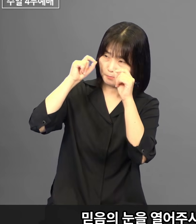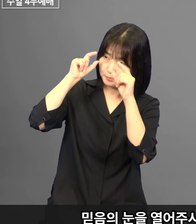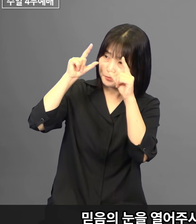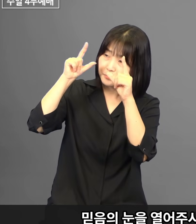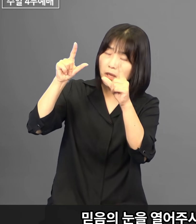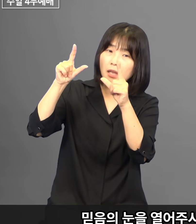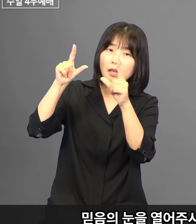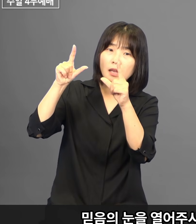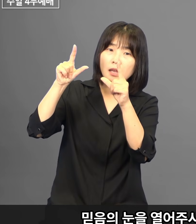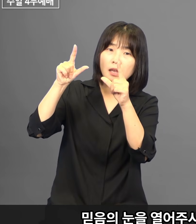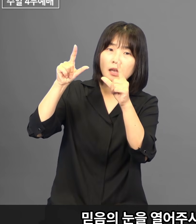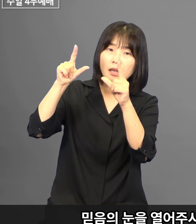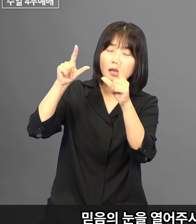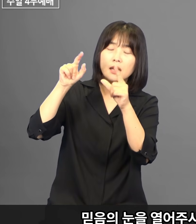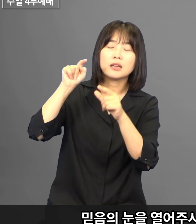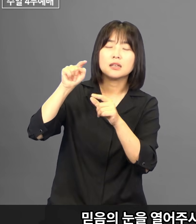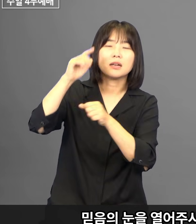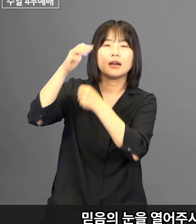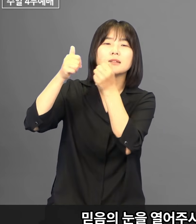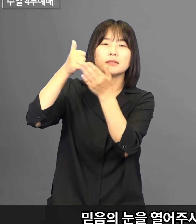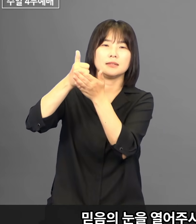열어주시려고 하시는 하나님의 일이죠.